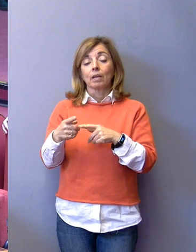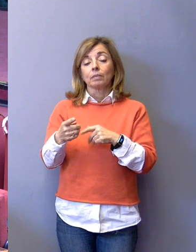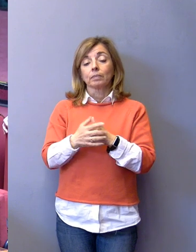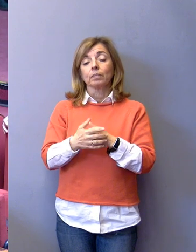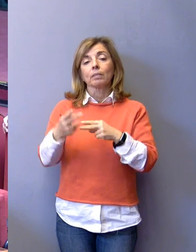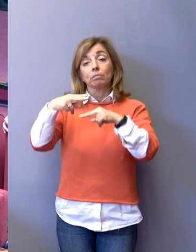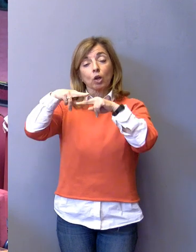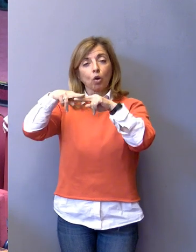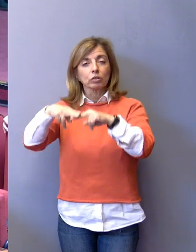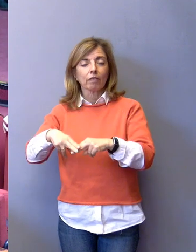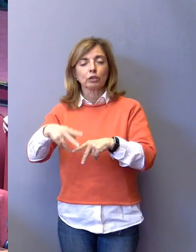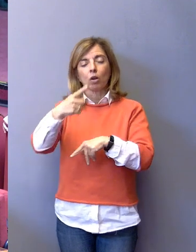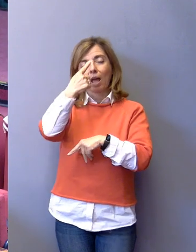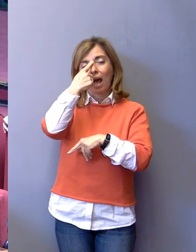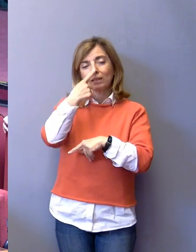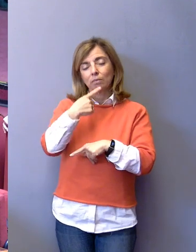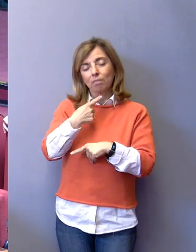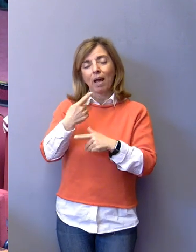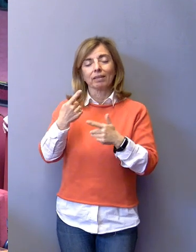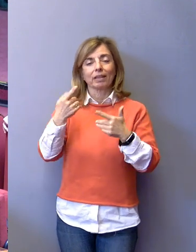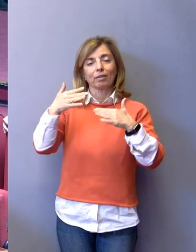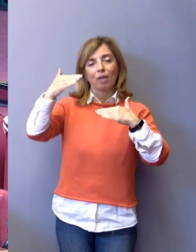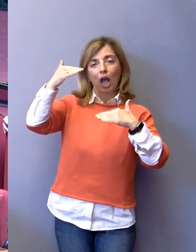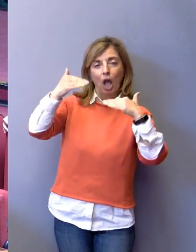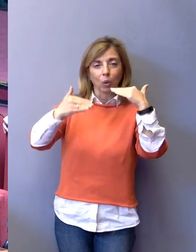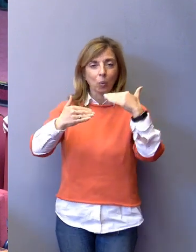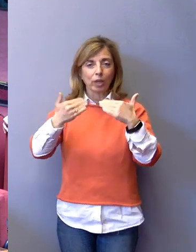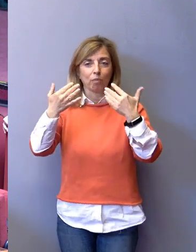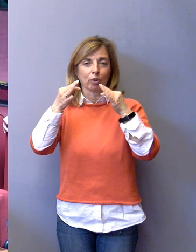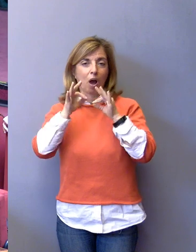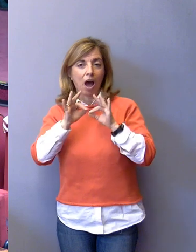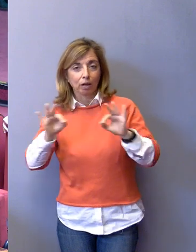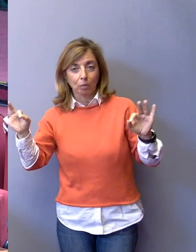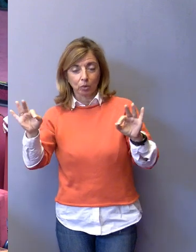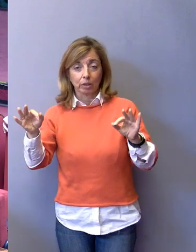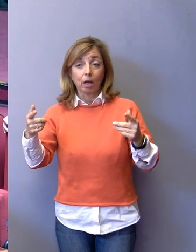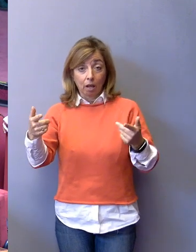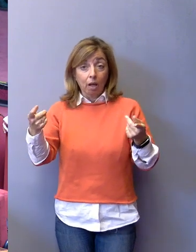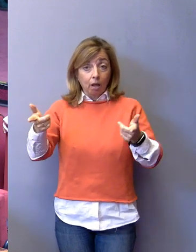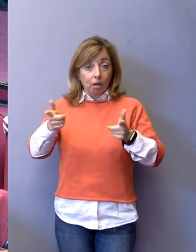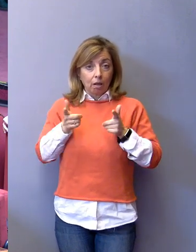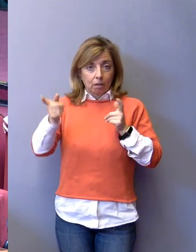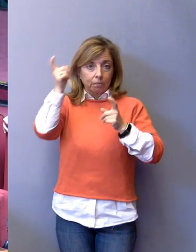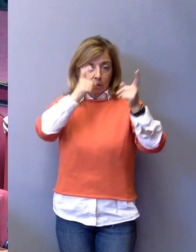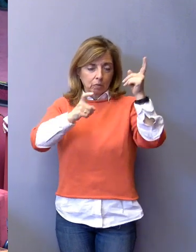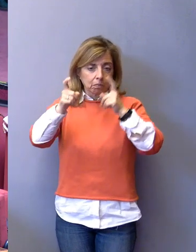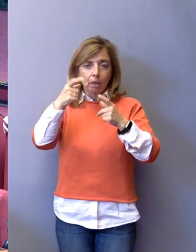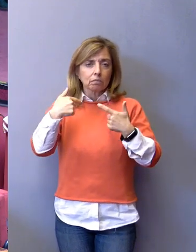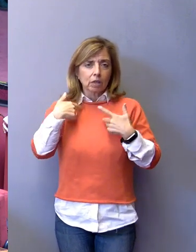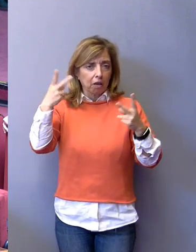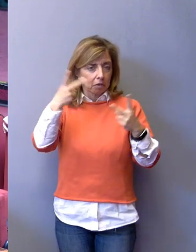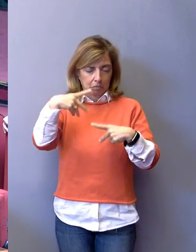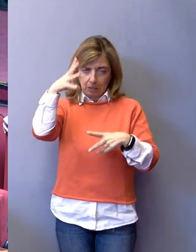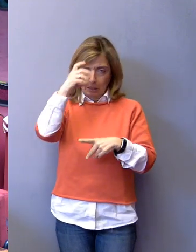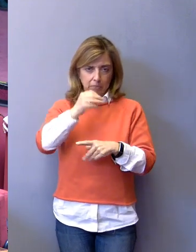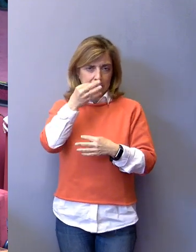armonie ed equilibrio e è molto preoccupante e non capisco deve devo dire francamente il senso di tutto questo a